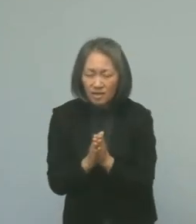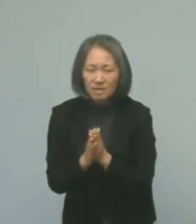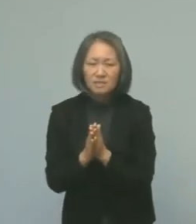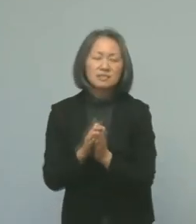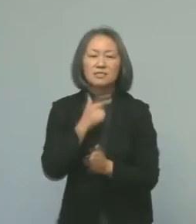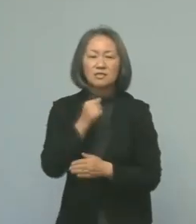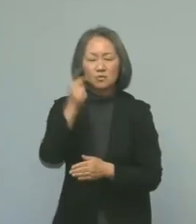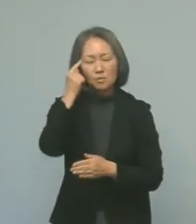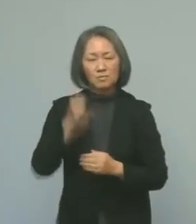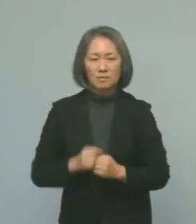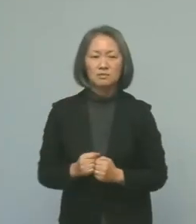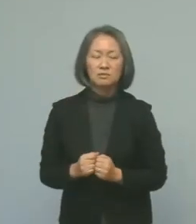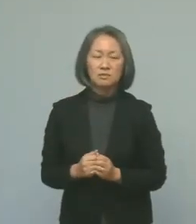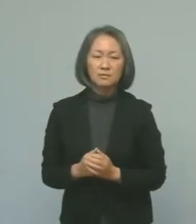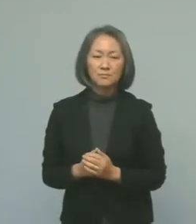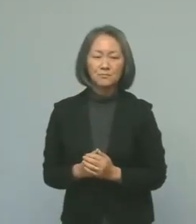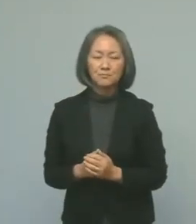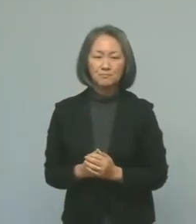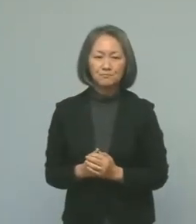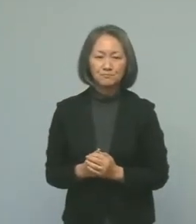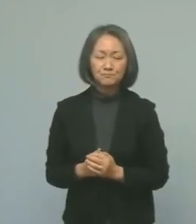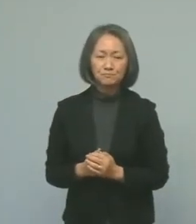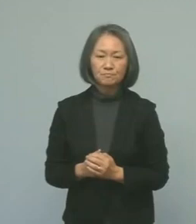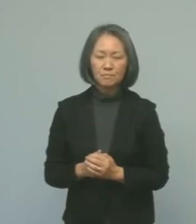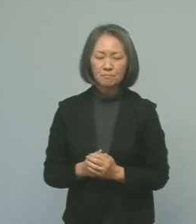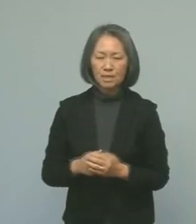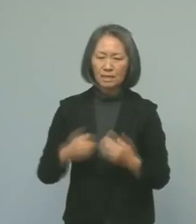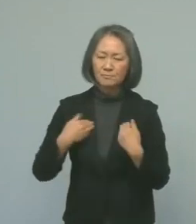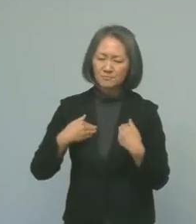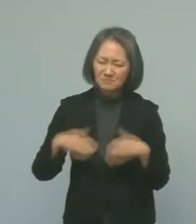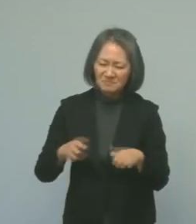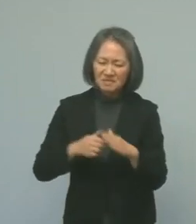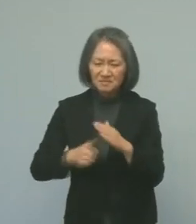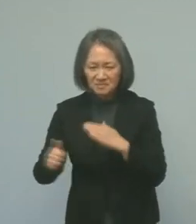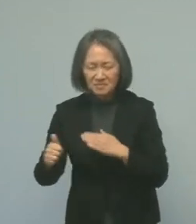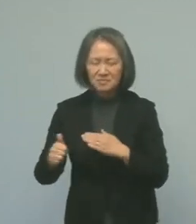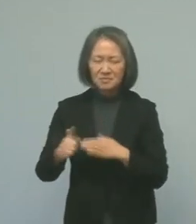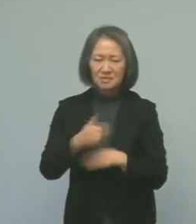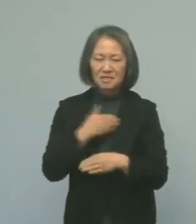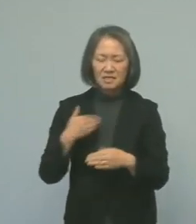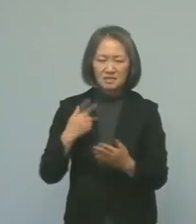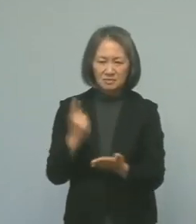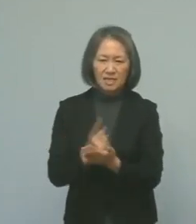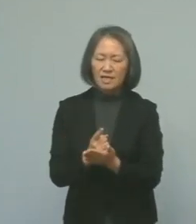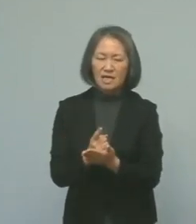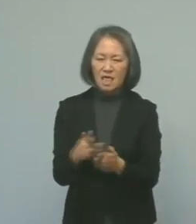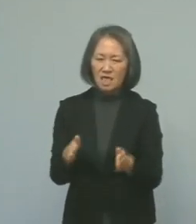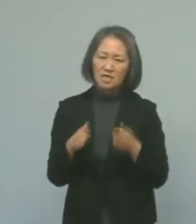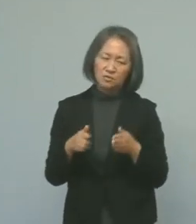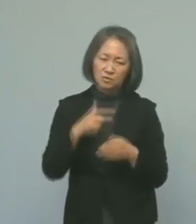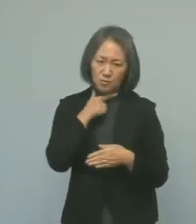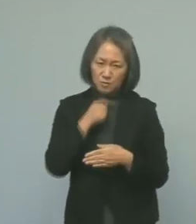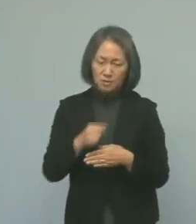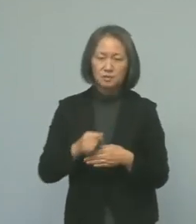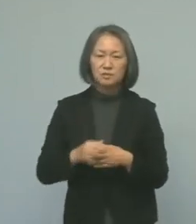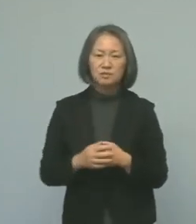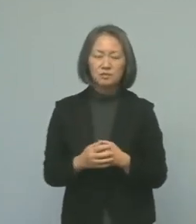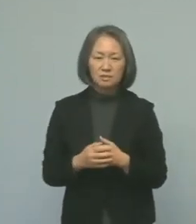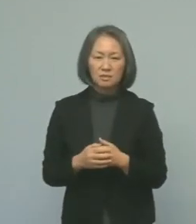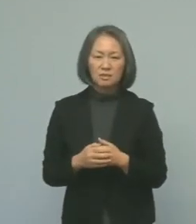いたします。それから不要不急の外出はできるだけ避けていただきたいというふうに思います